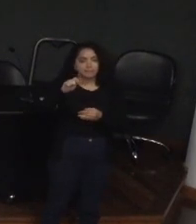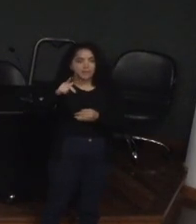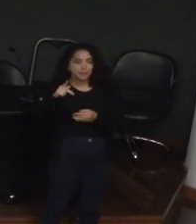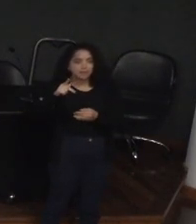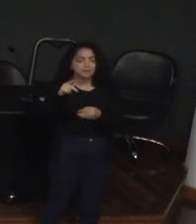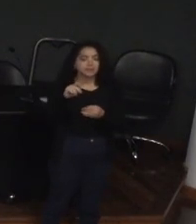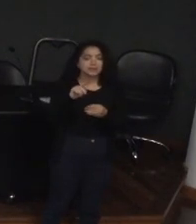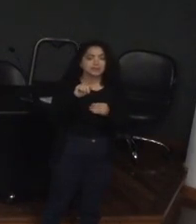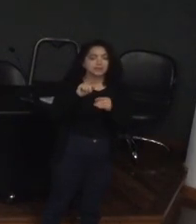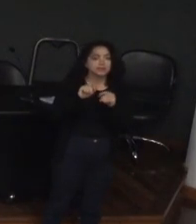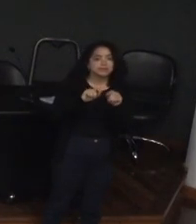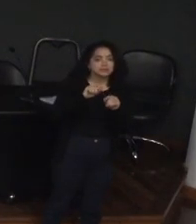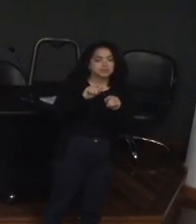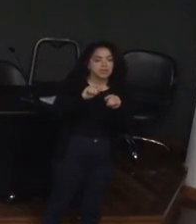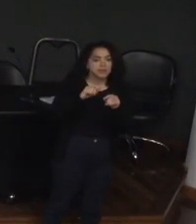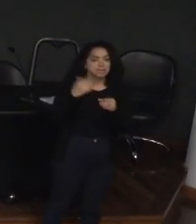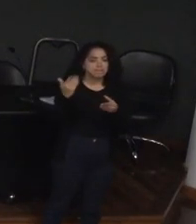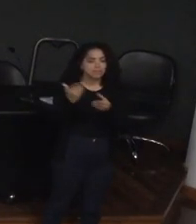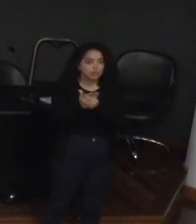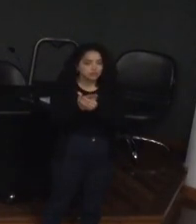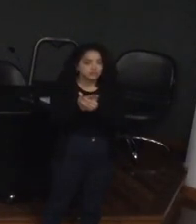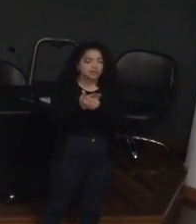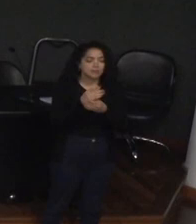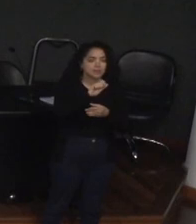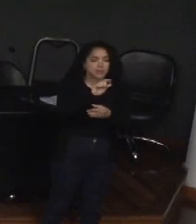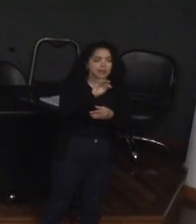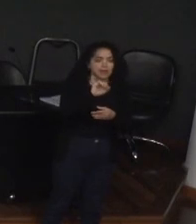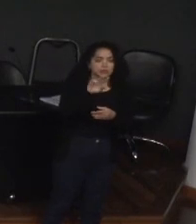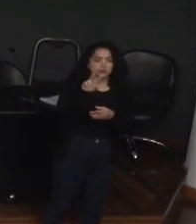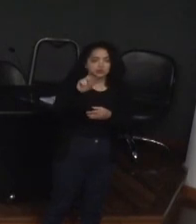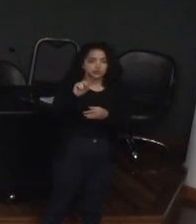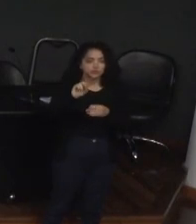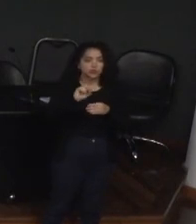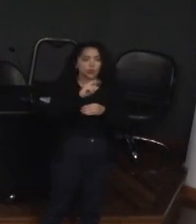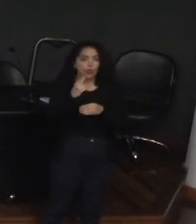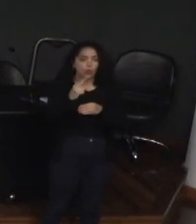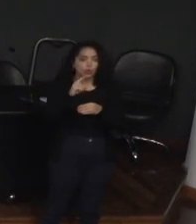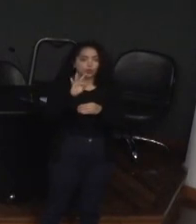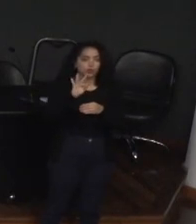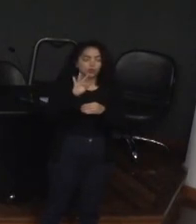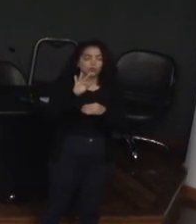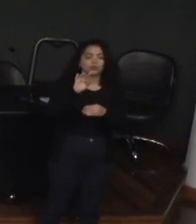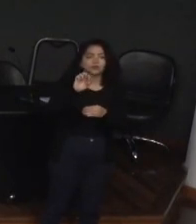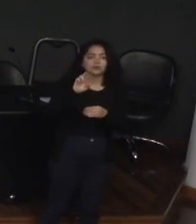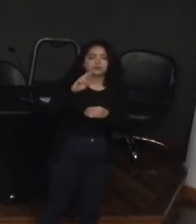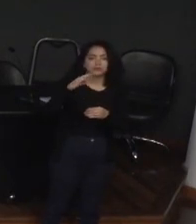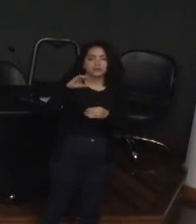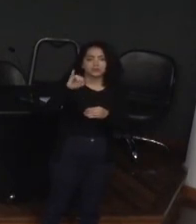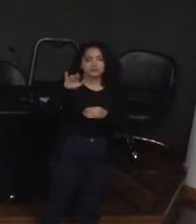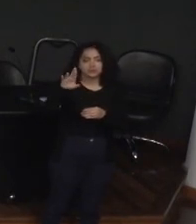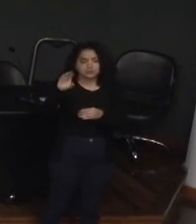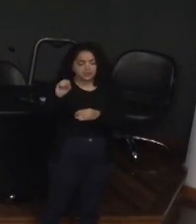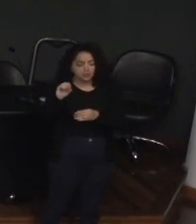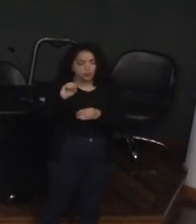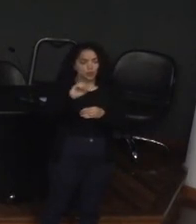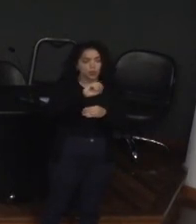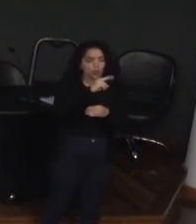se é processo ativo ou terceiro. Então, ou é P1, ou é A1, ou é T1.